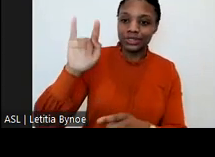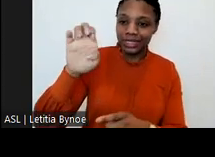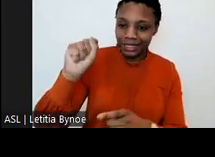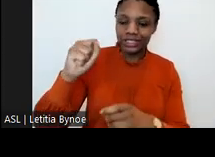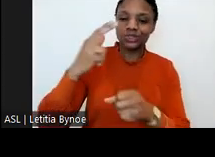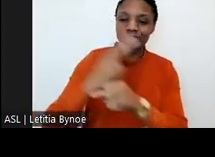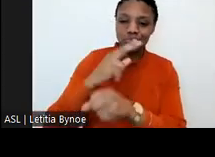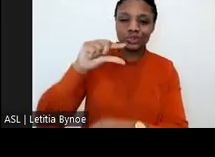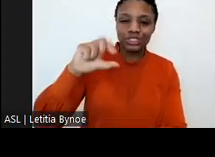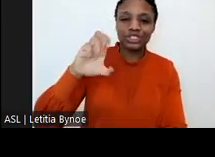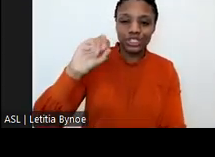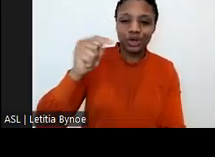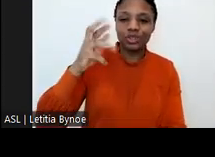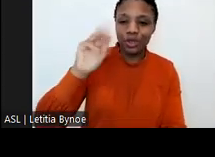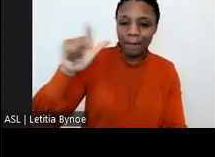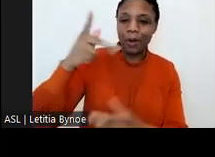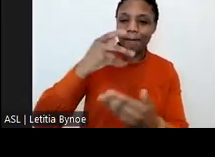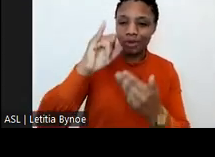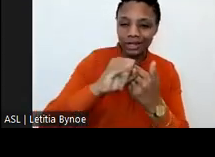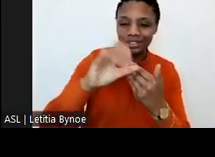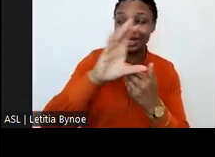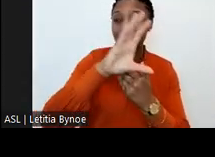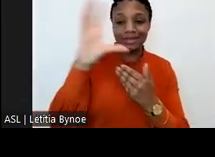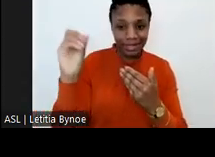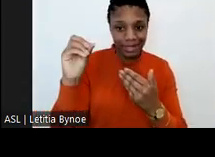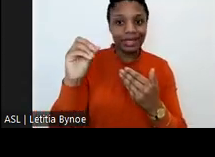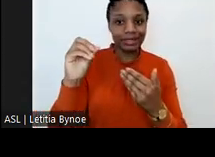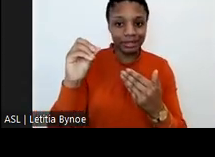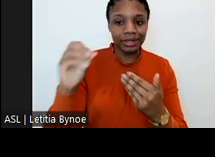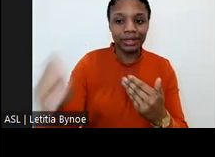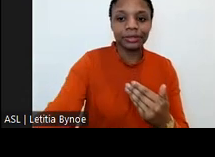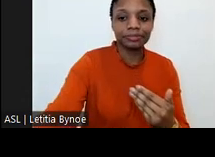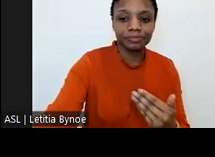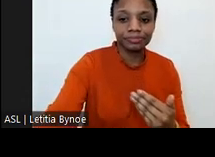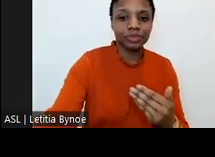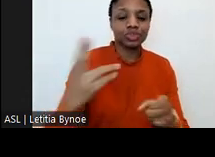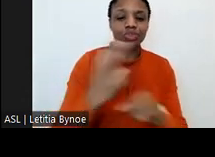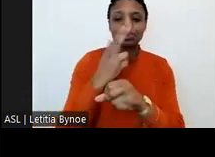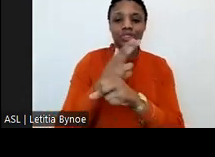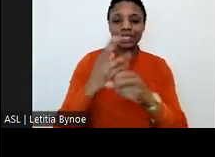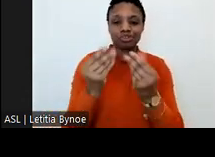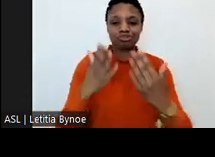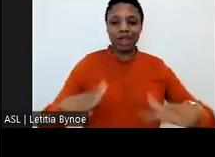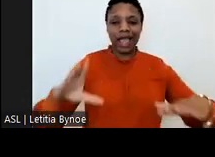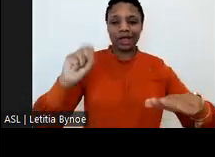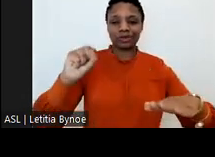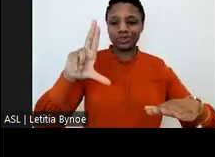podemos explorar un poco más e hacer este tipo de demostración de los proyectos pilotos